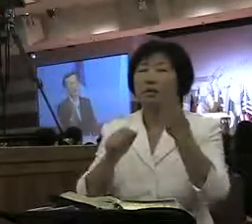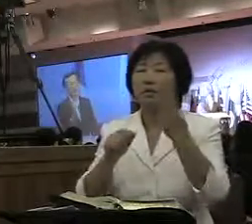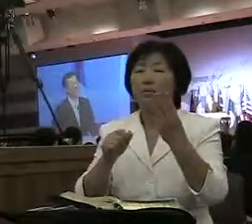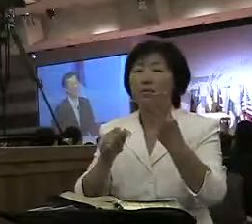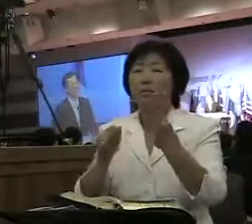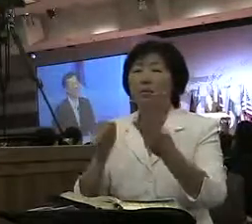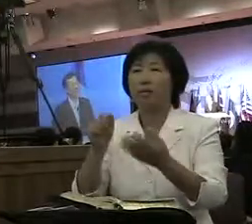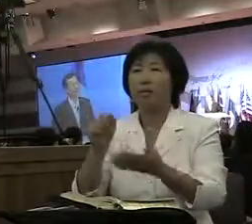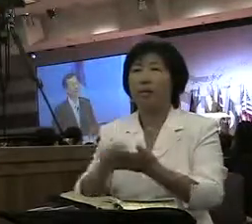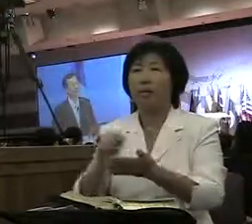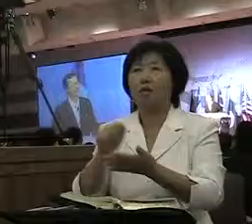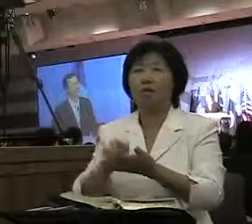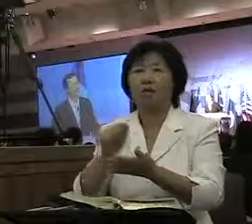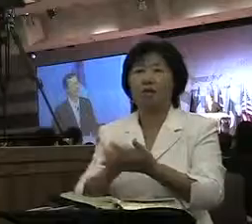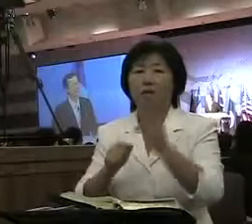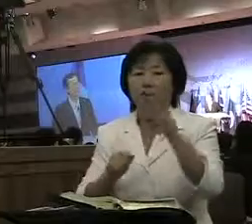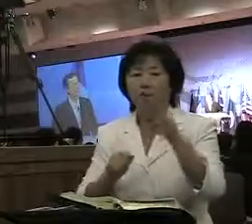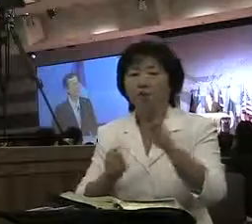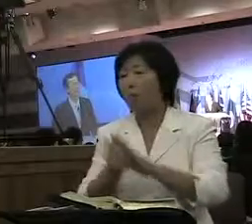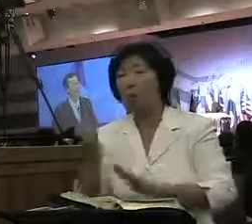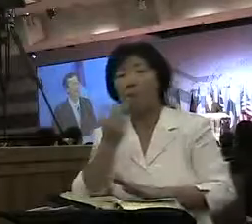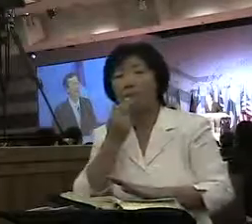소망이 없어요, 소망.